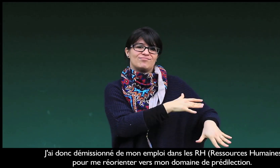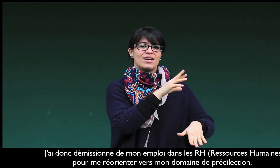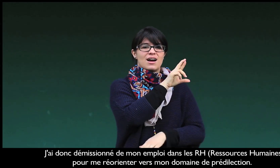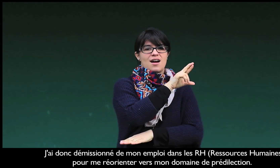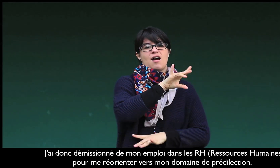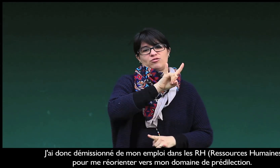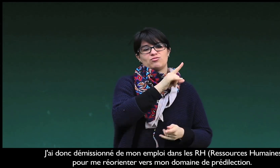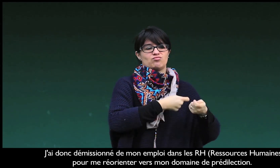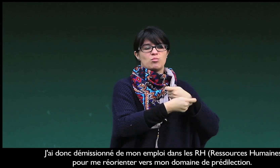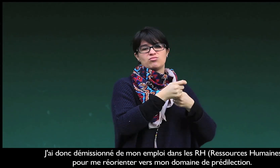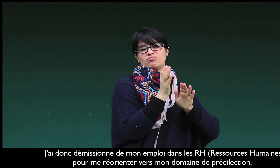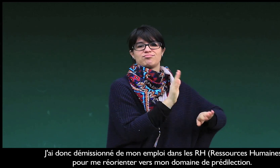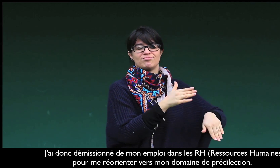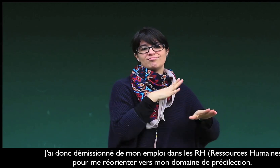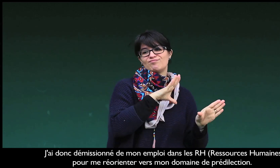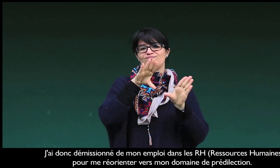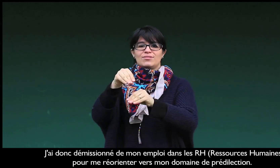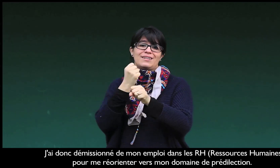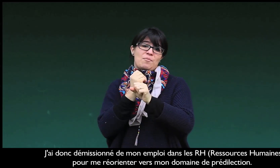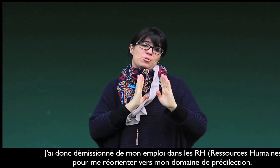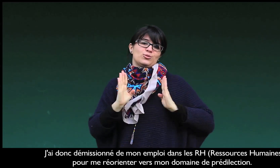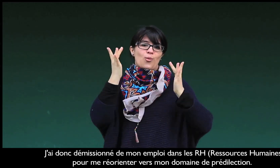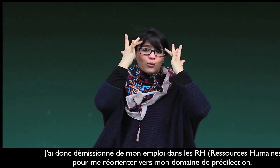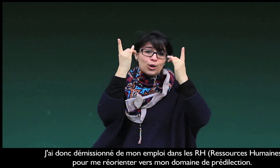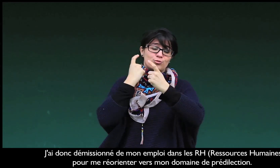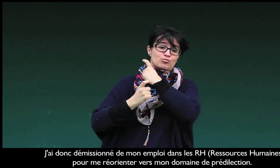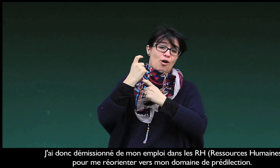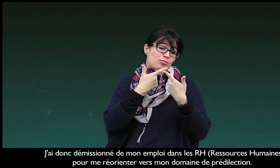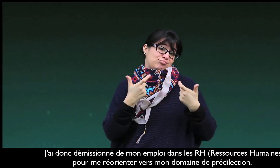démissionné de mon emploi dans les RH pour me réorienter vers mon domaine de prédilection.